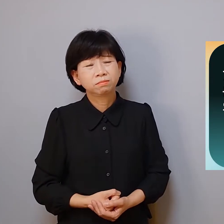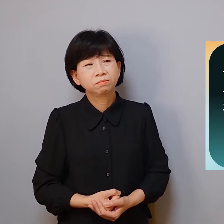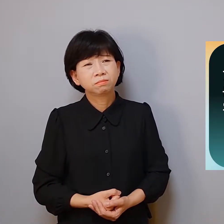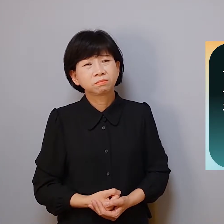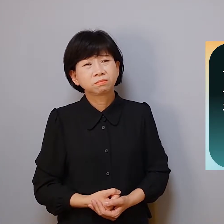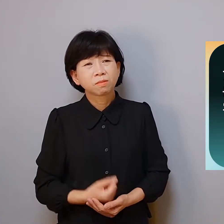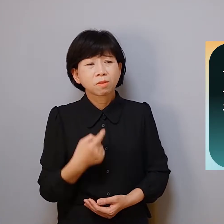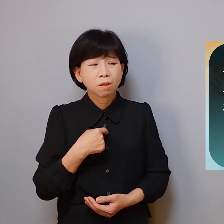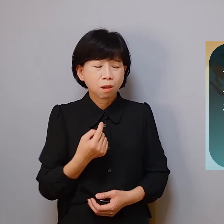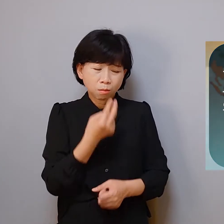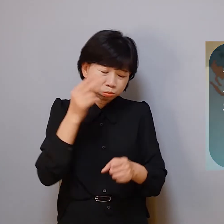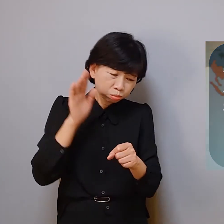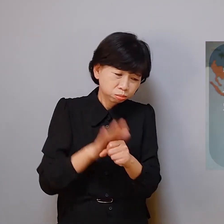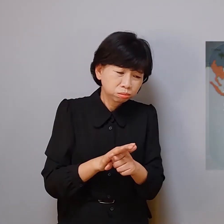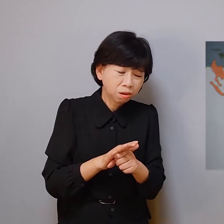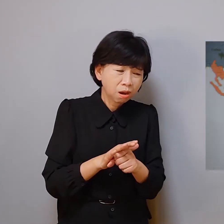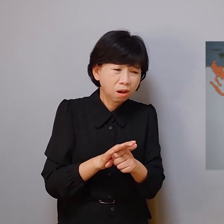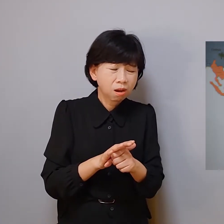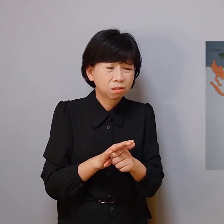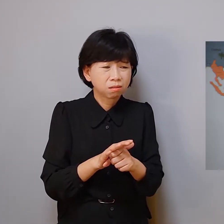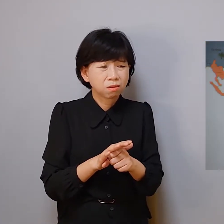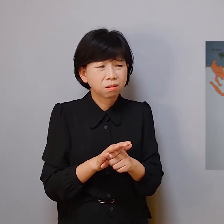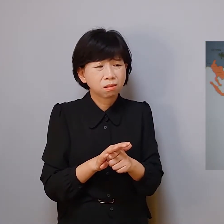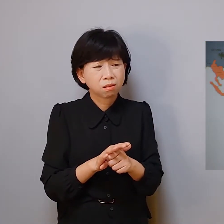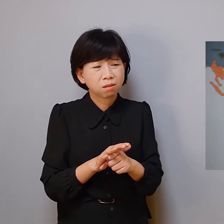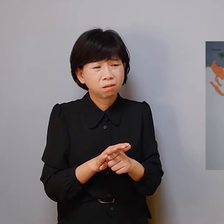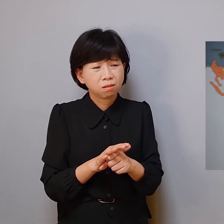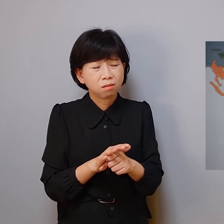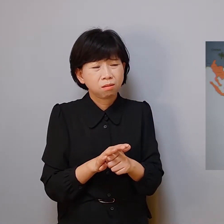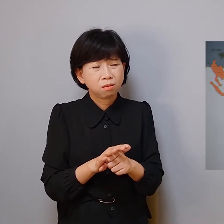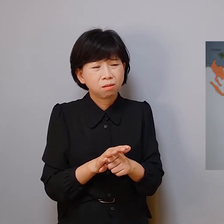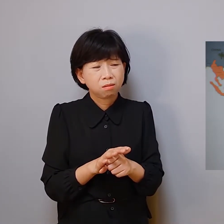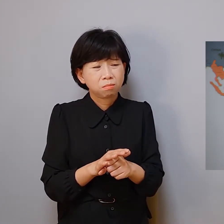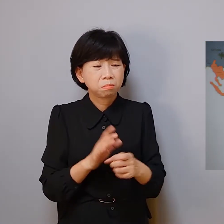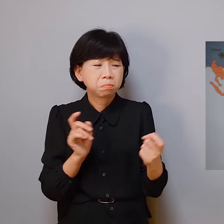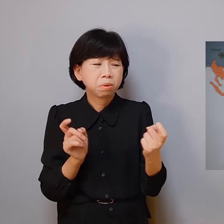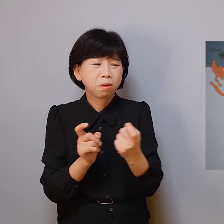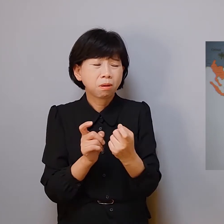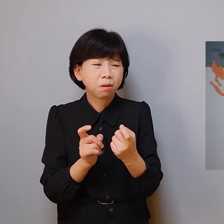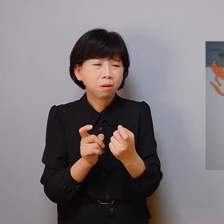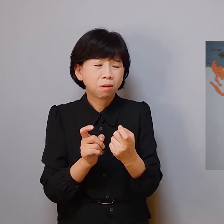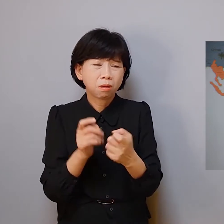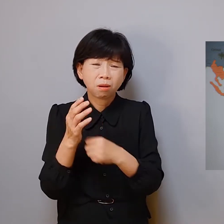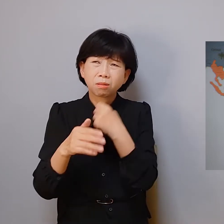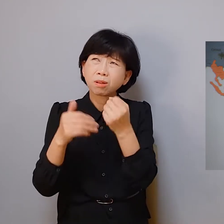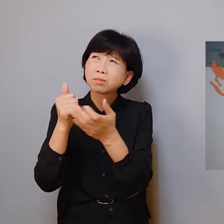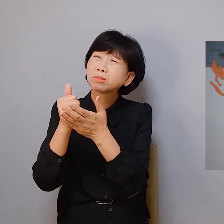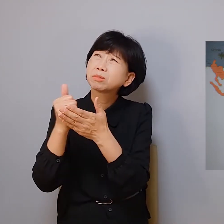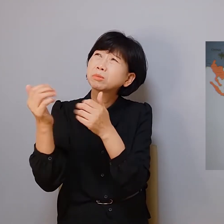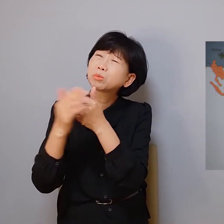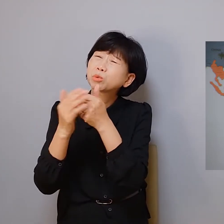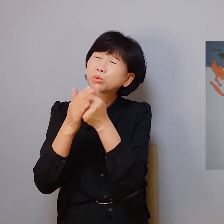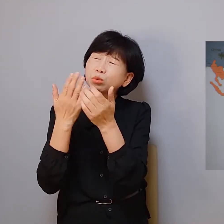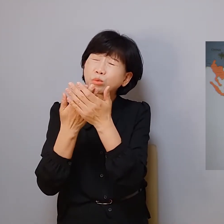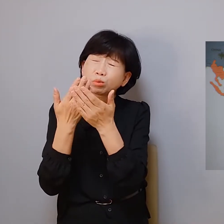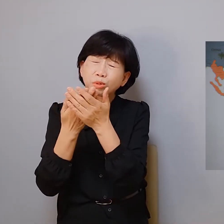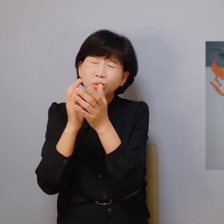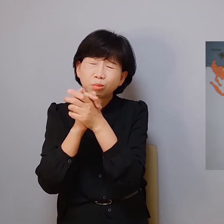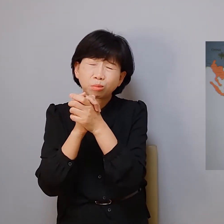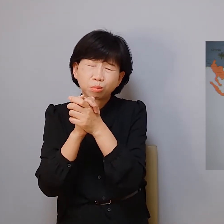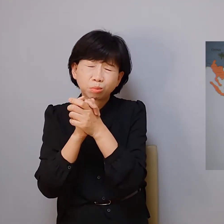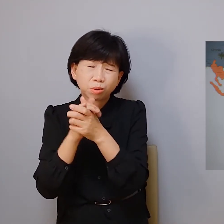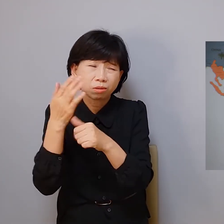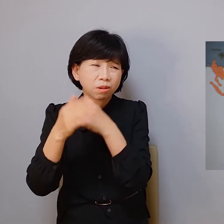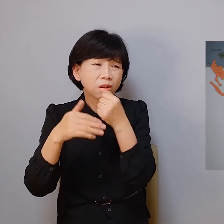말씀합니다. 내가 억울하게 학대받는다라는 거지요. 그래서 하나님께 부르짖는데